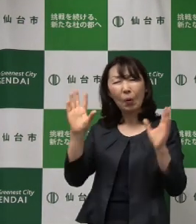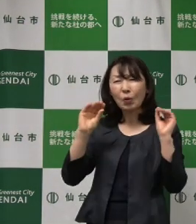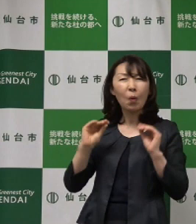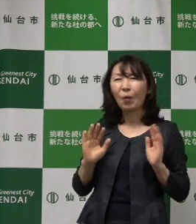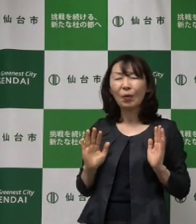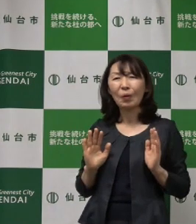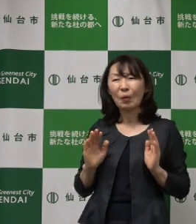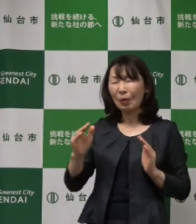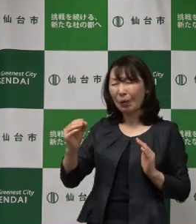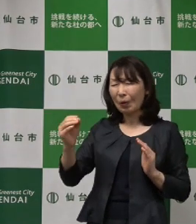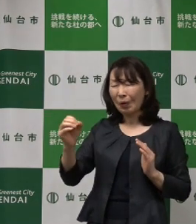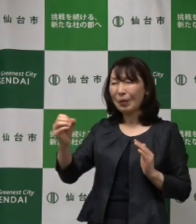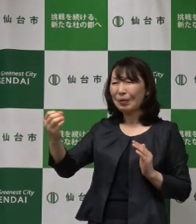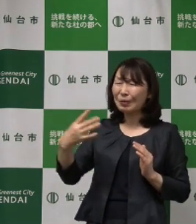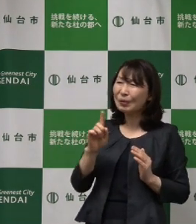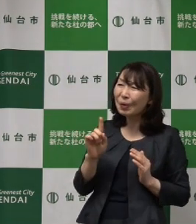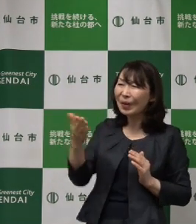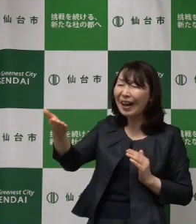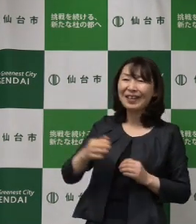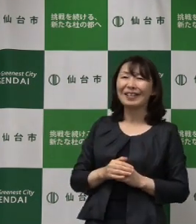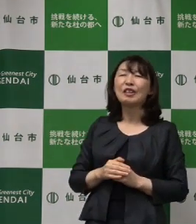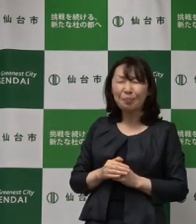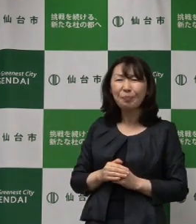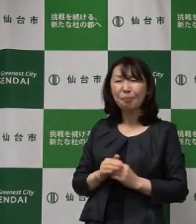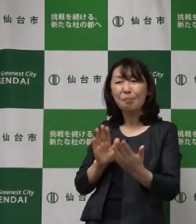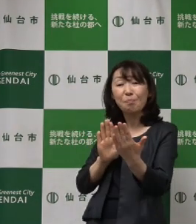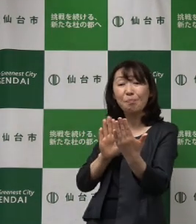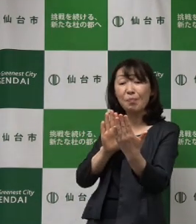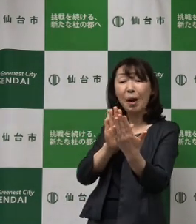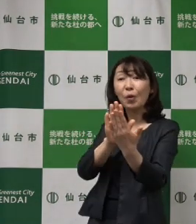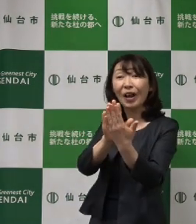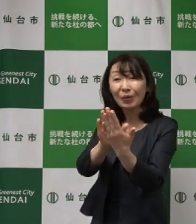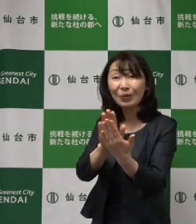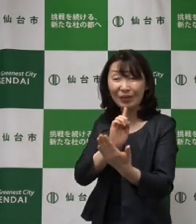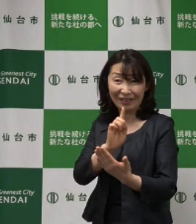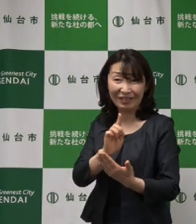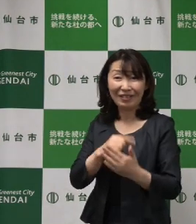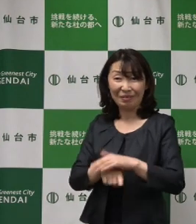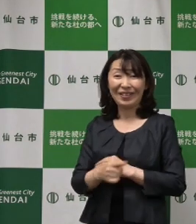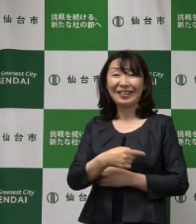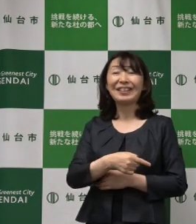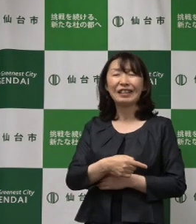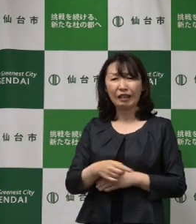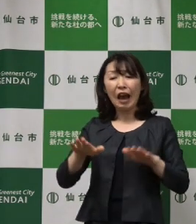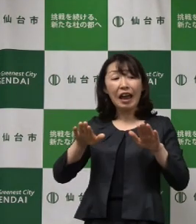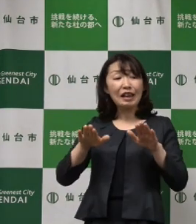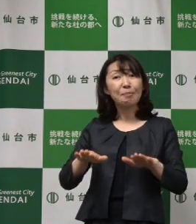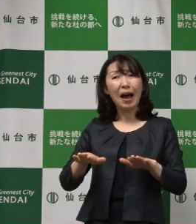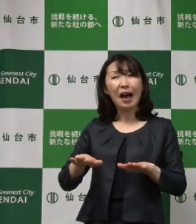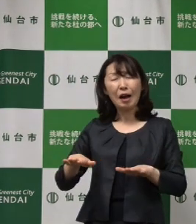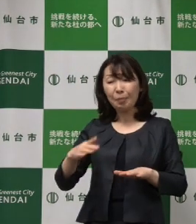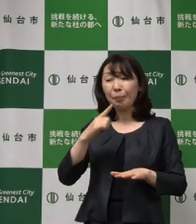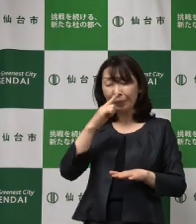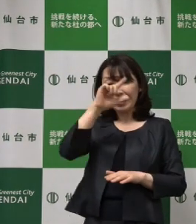近日中ということですかね。いや本当今担当も、本